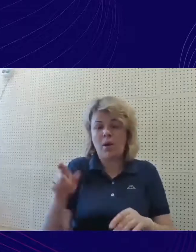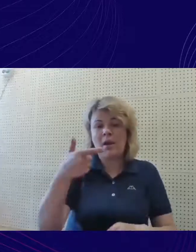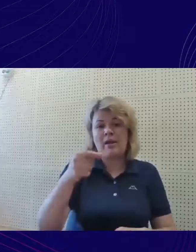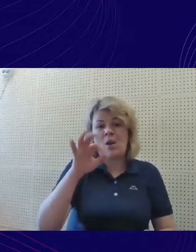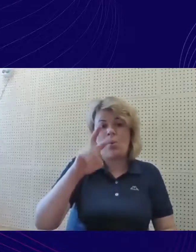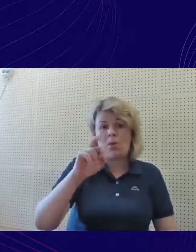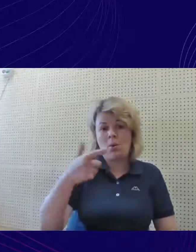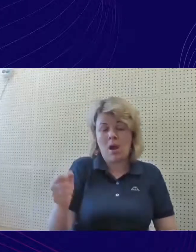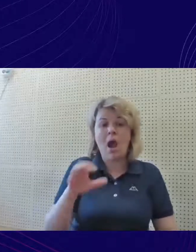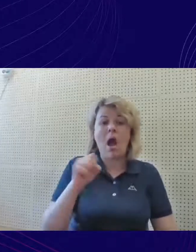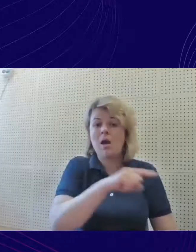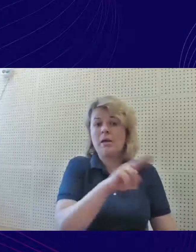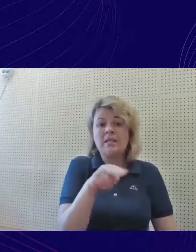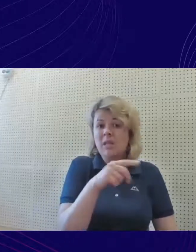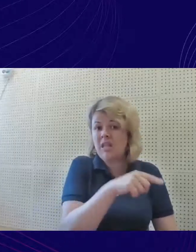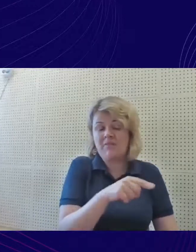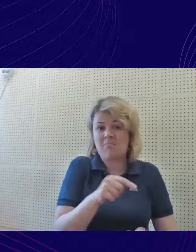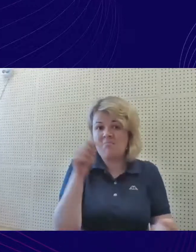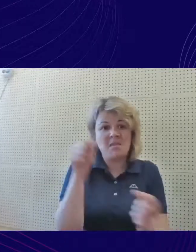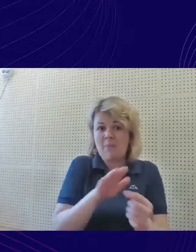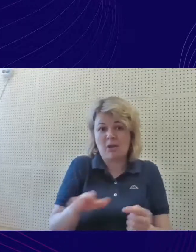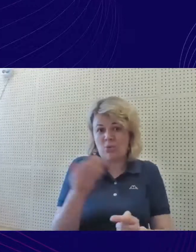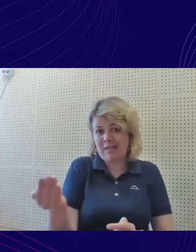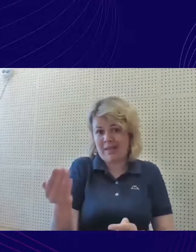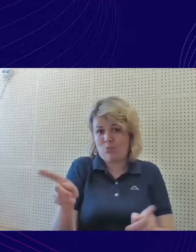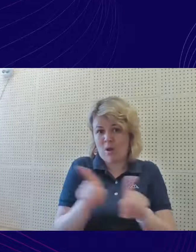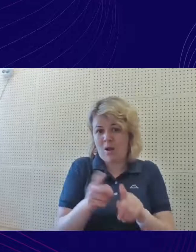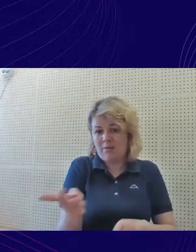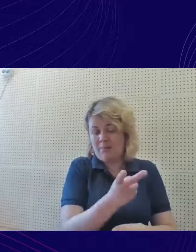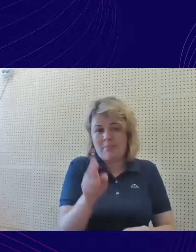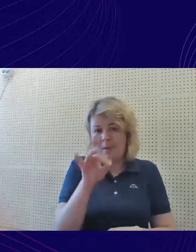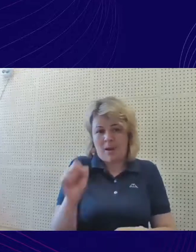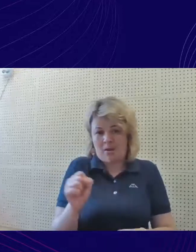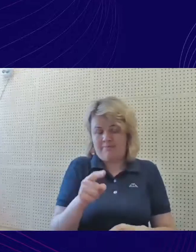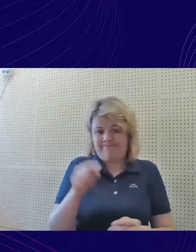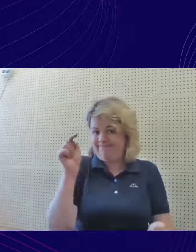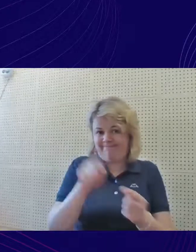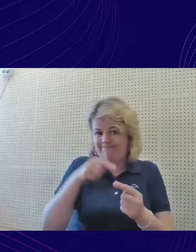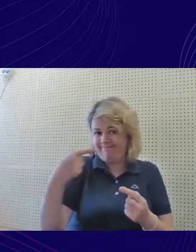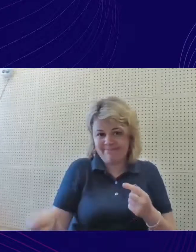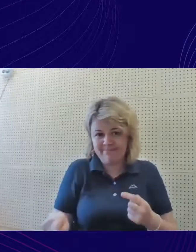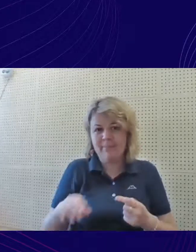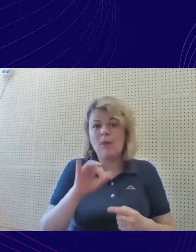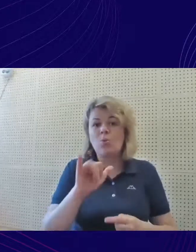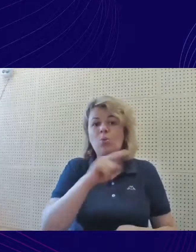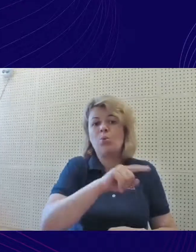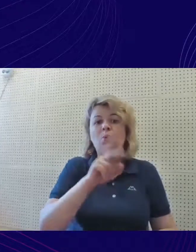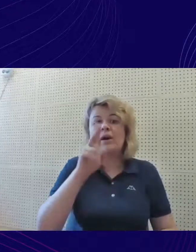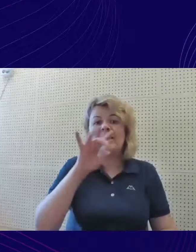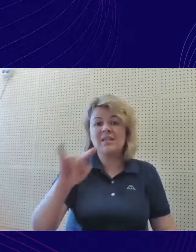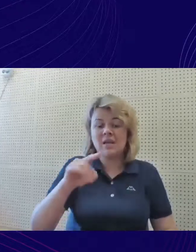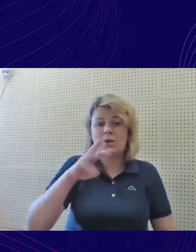но Дмитриева не подходит ему как партнерша, они не в ансамбле. И у Муратовой нет ни одного даже часа